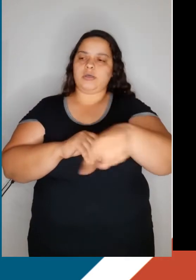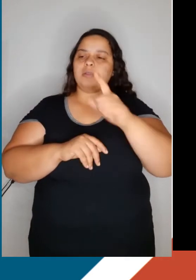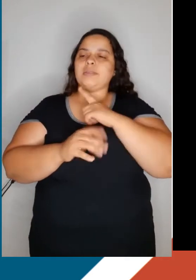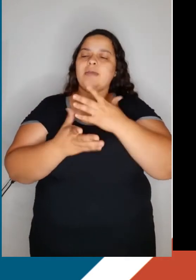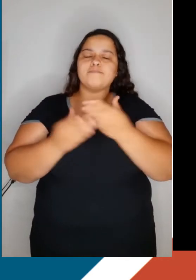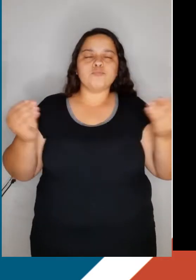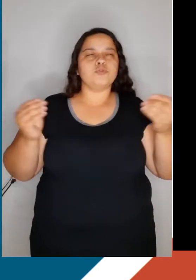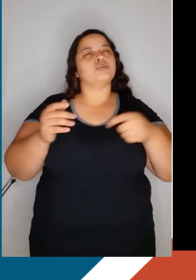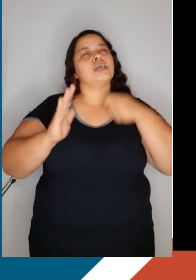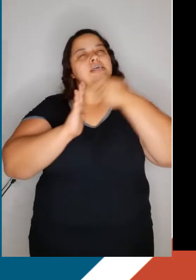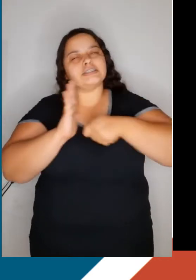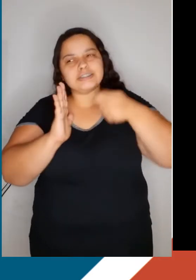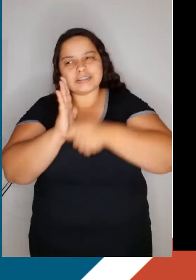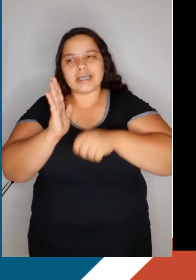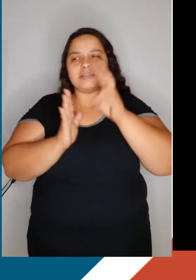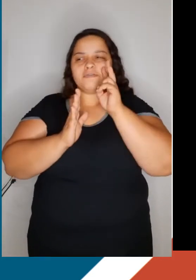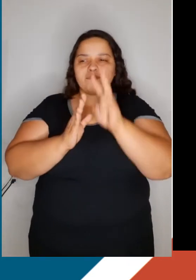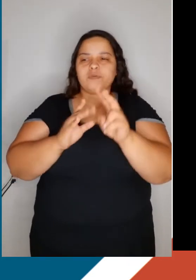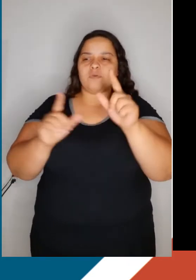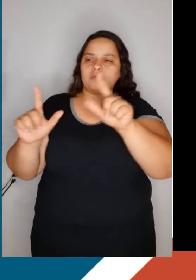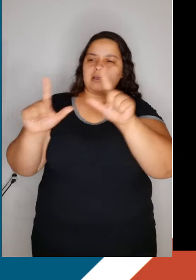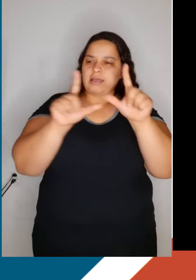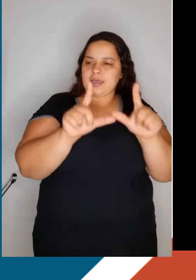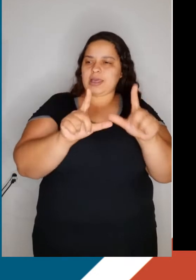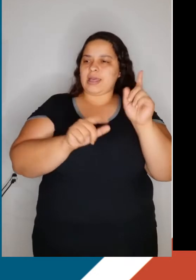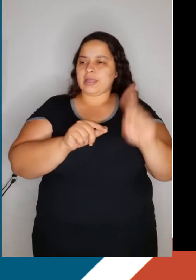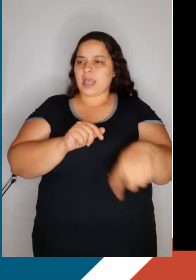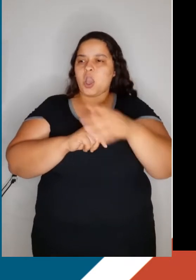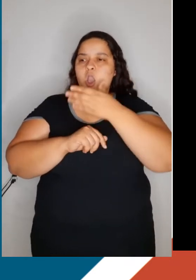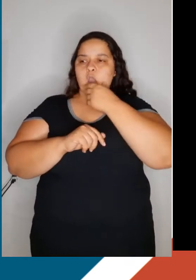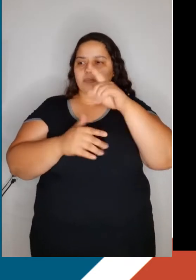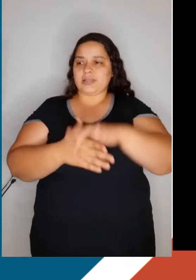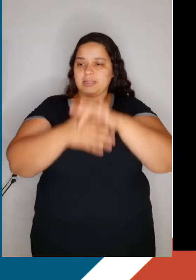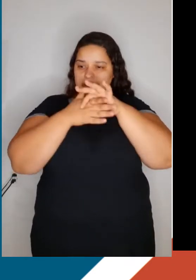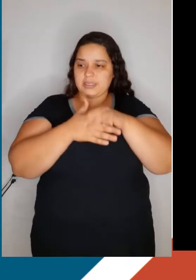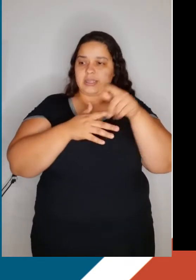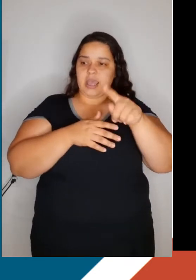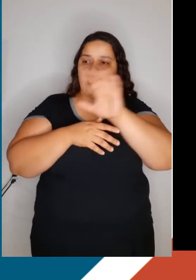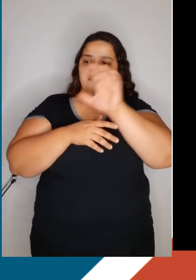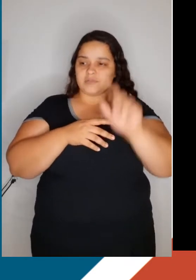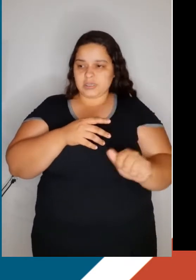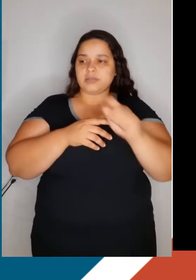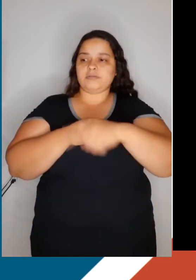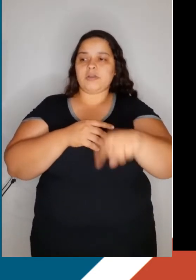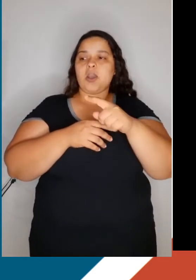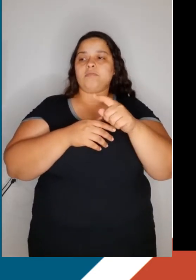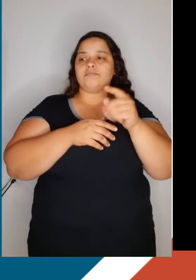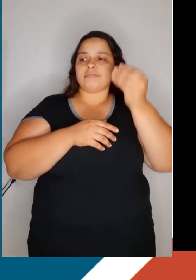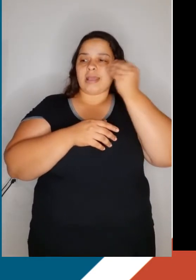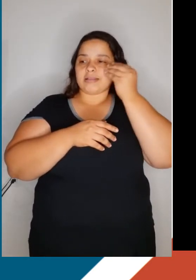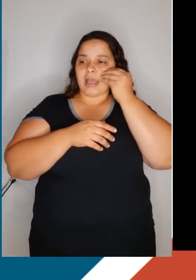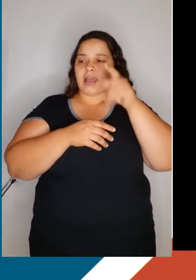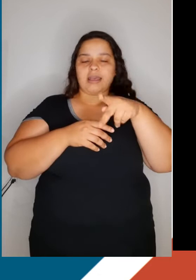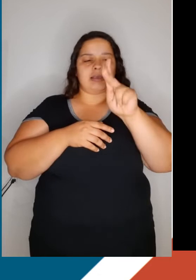formas de resistência. E aqui eu destaquei para vocês a de Simão Kimbangu. Ele foi um líder africano que propôs aos seus seguidores não